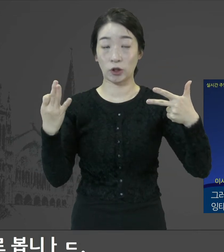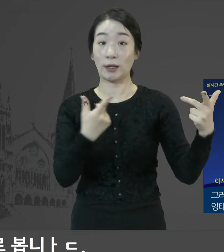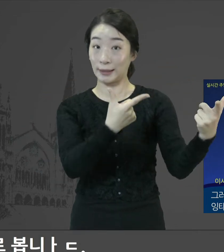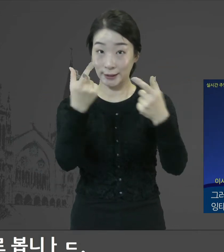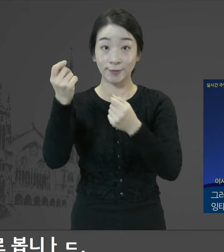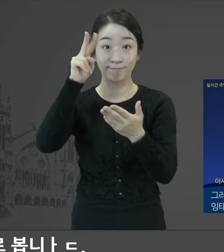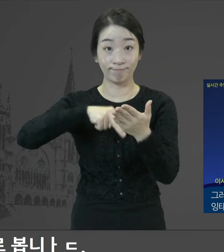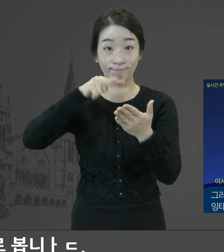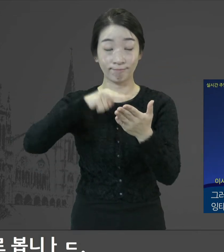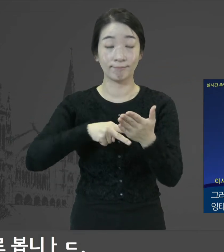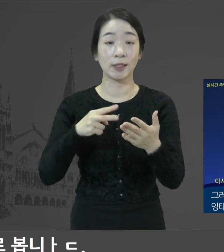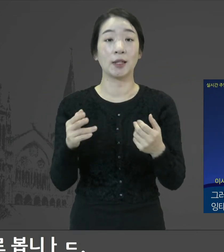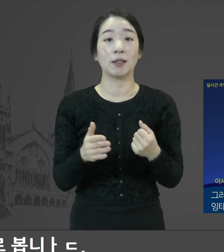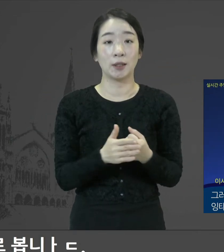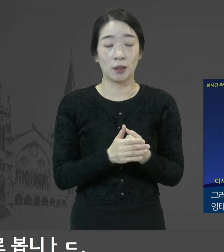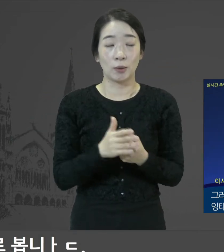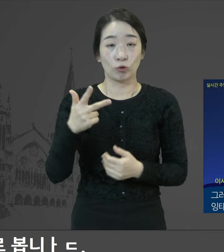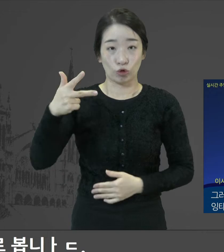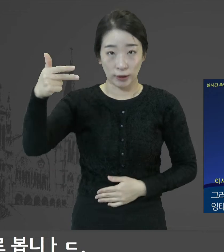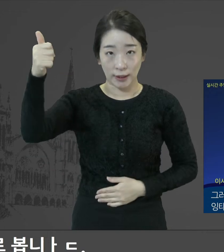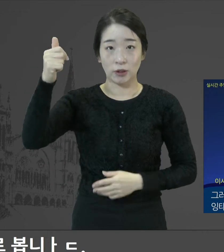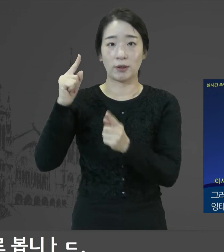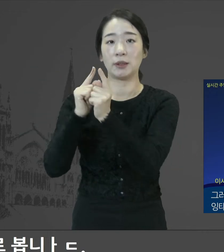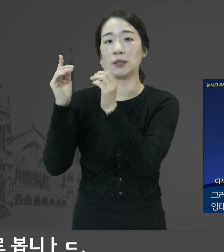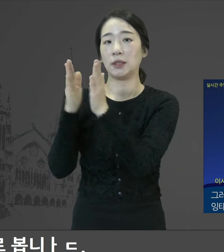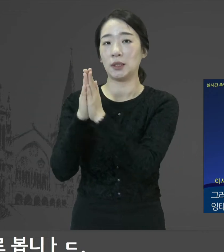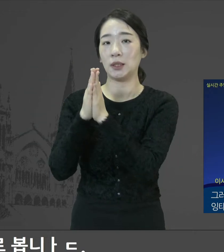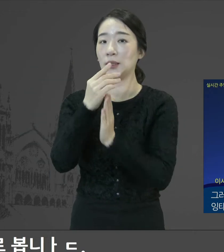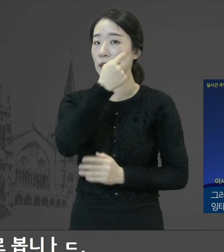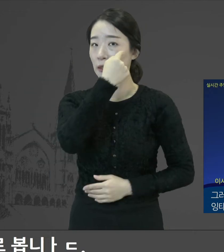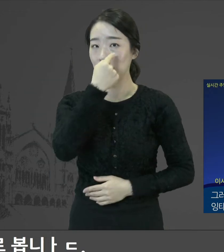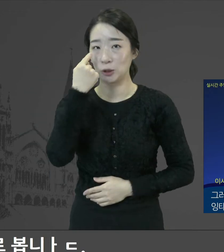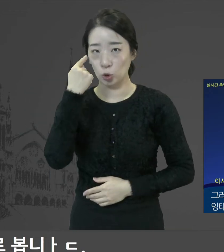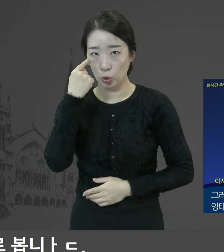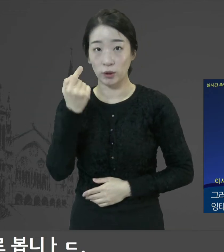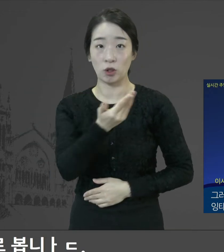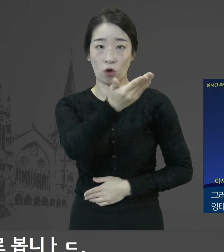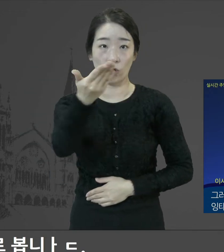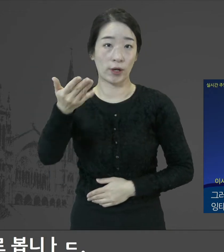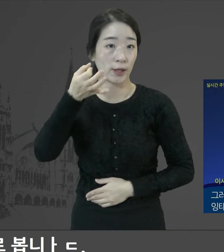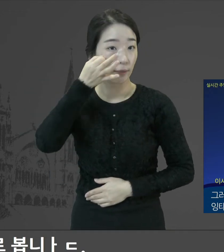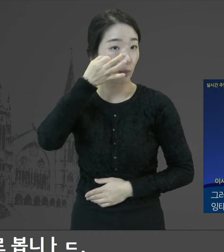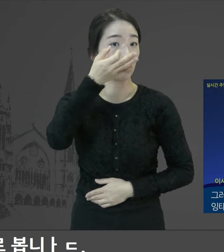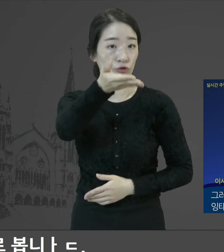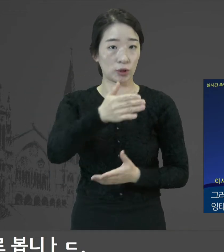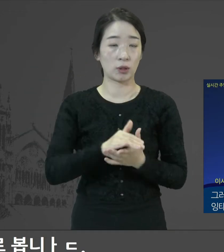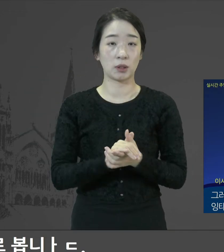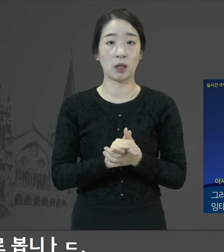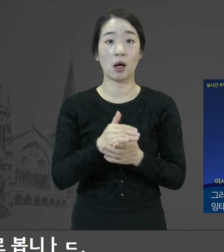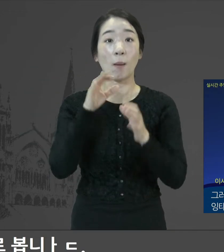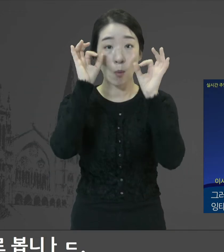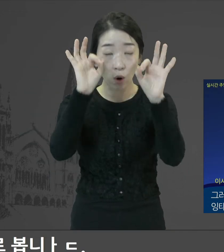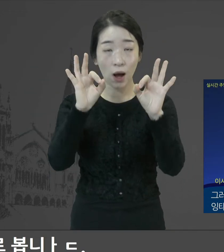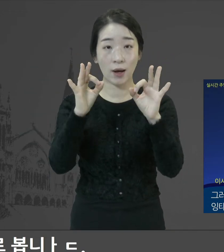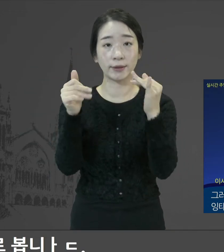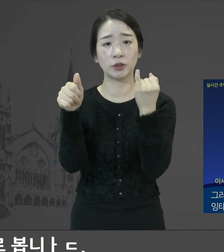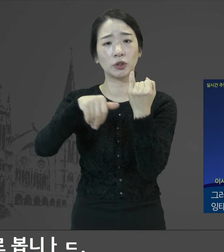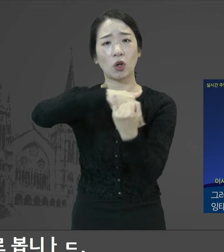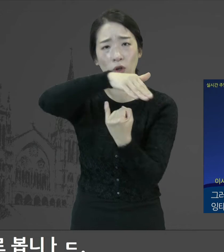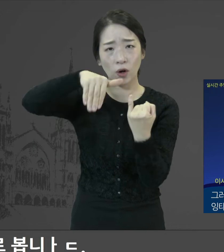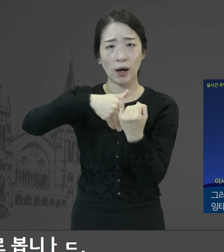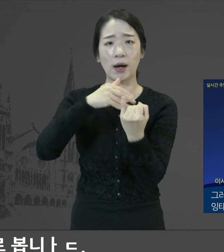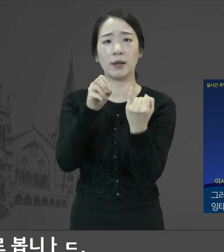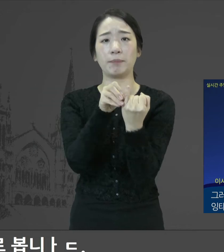읽을까요? 그러므로 주께서 친히 징조를 너희에게 주실 것이라. 보라, 처녀가